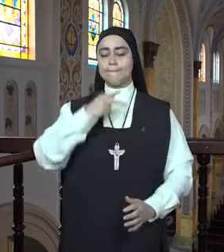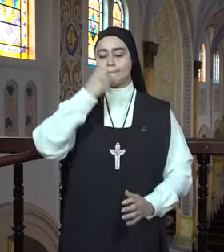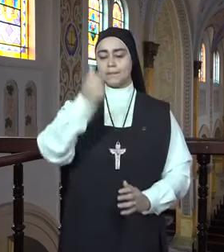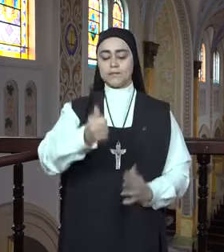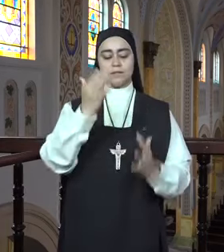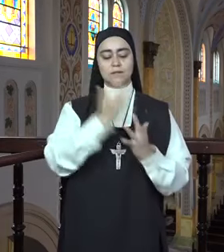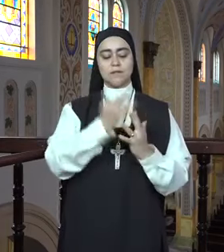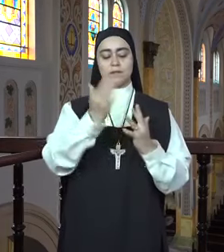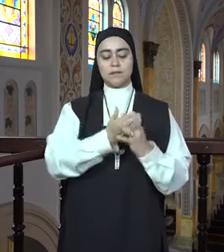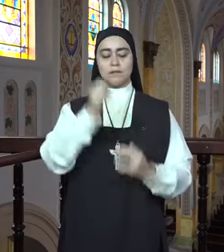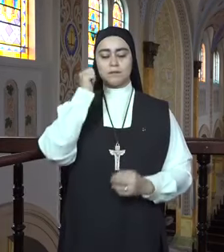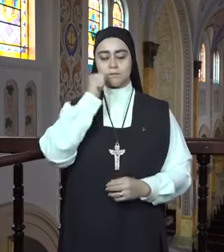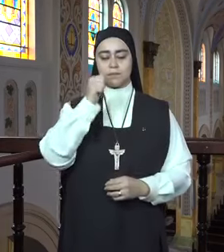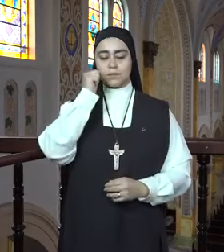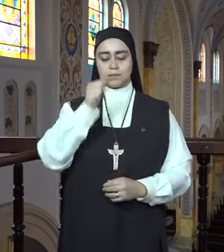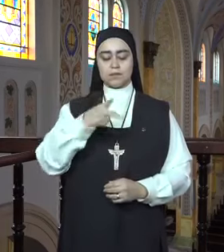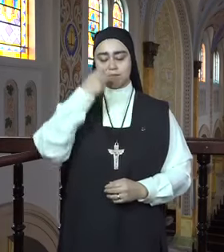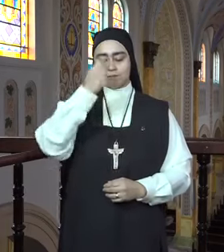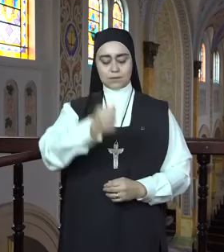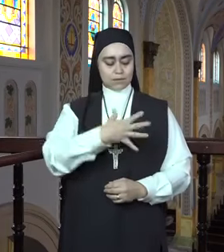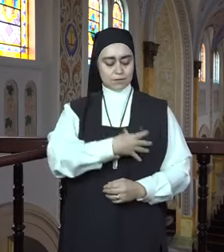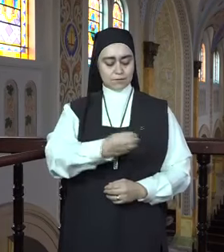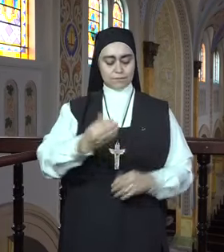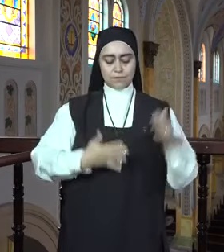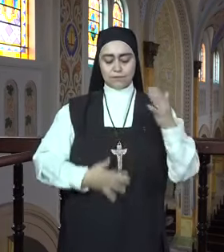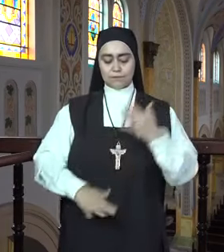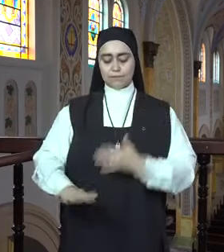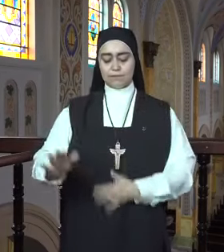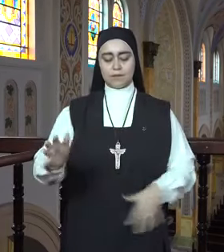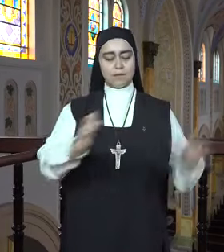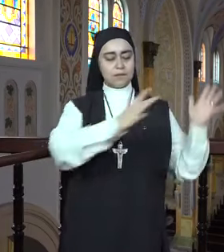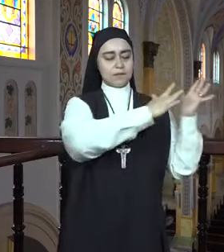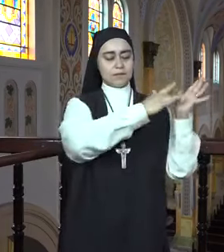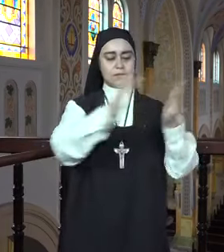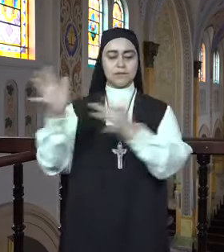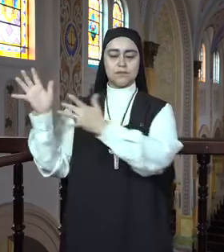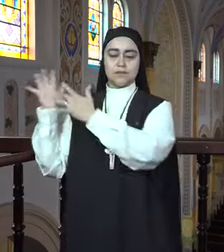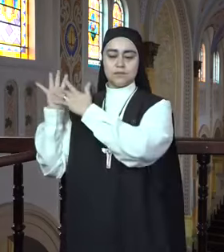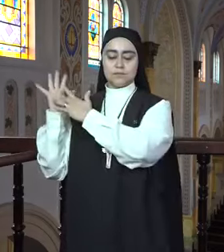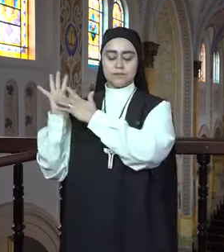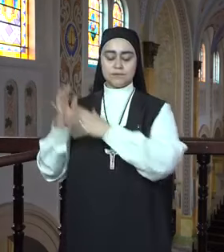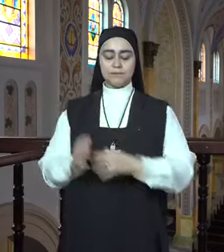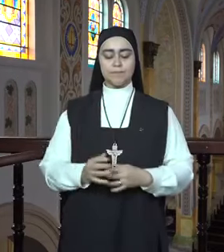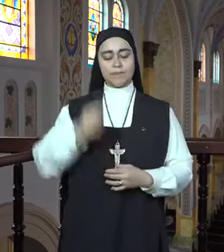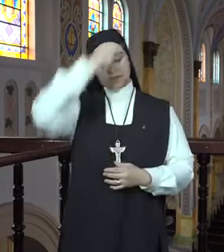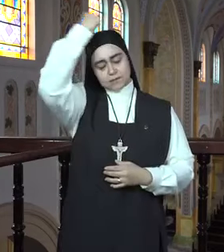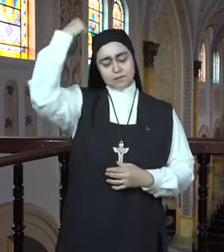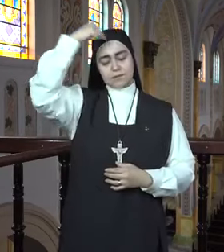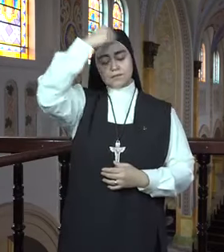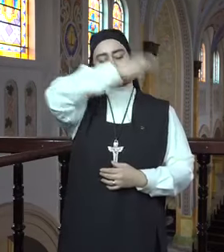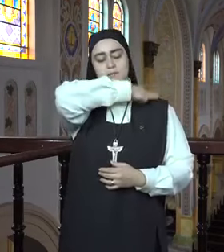convosco. Bendita sois vós entre as mulheres, e bendito é o fruto do vosso ventre, Jesus.